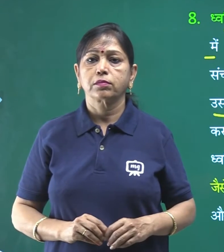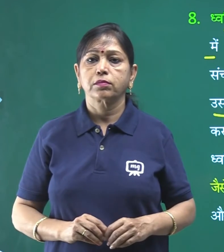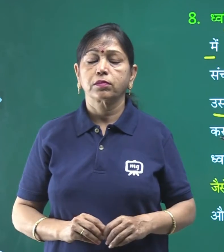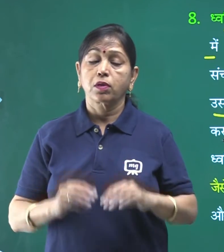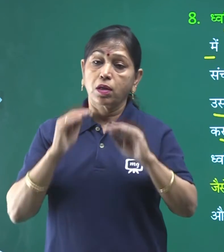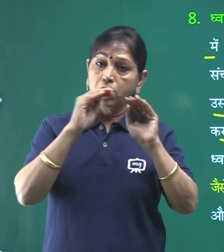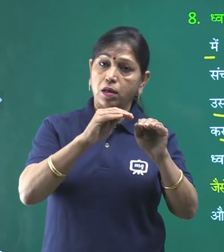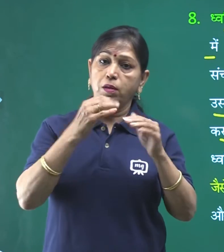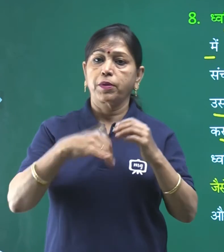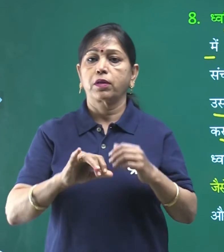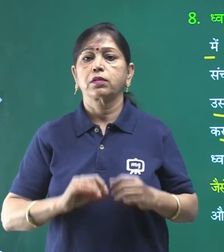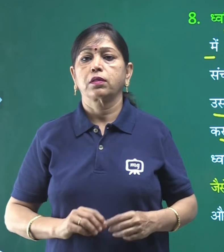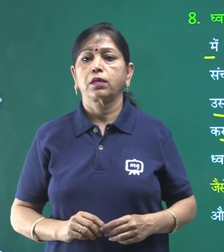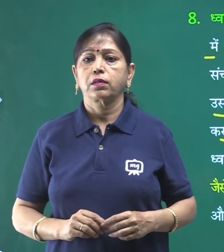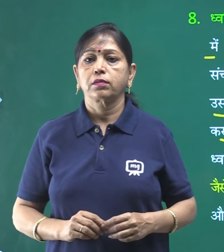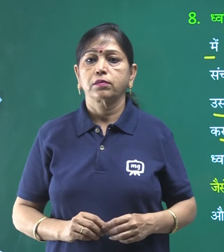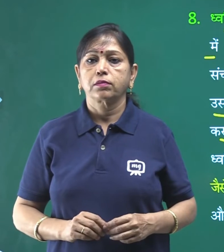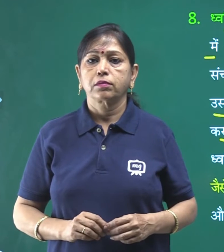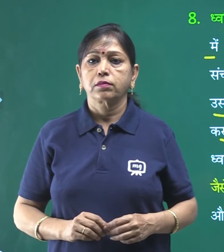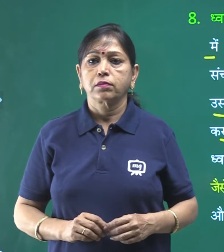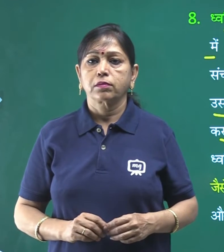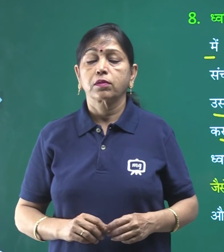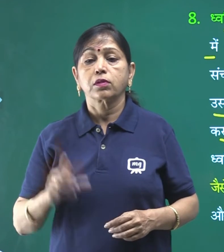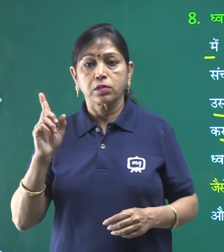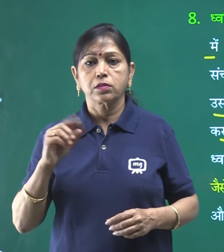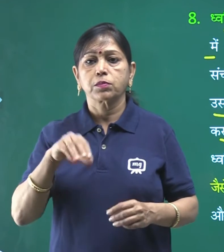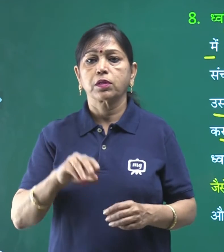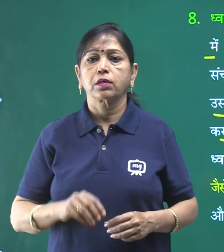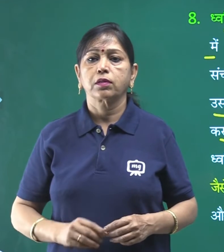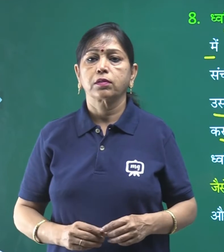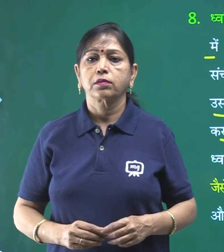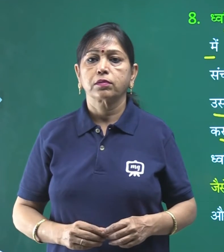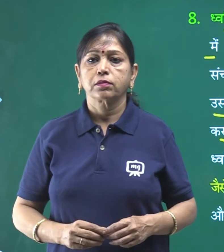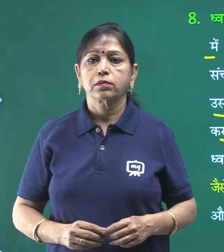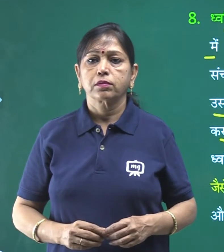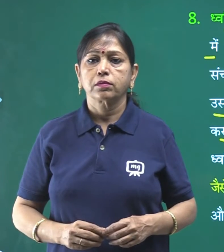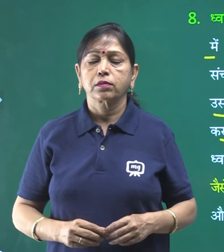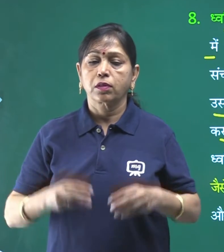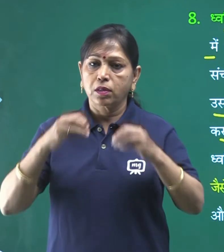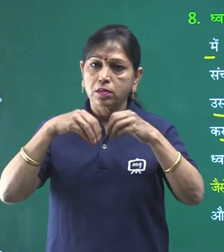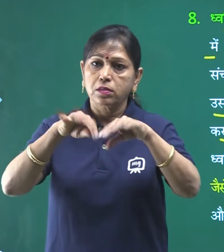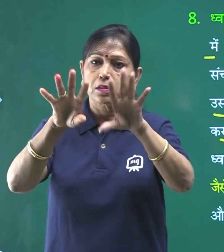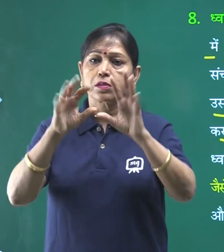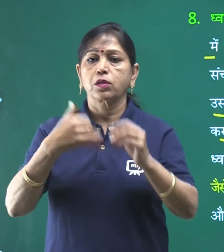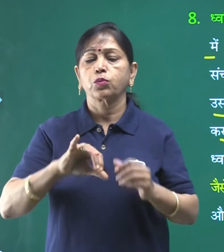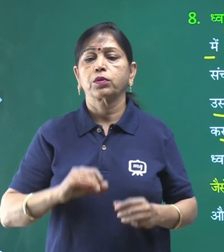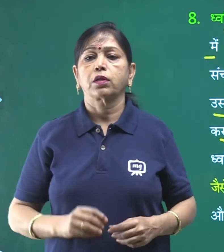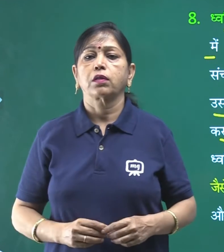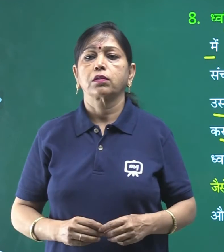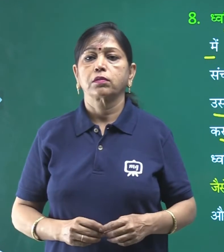निर्भर करती है जिसमें ये संचरित होती है।